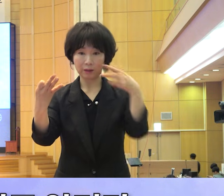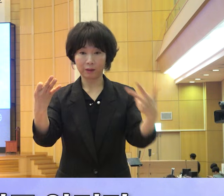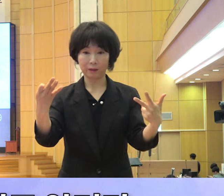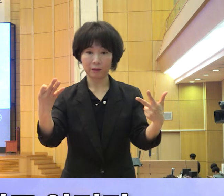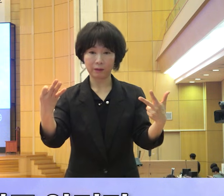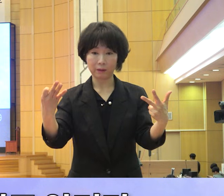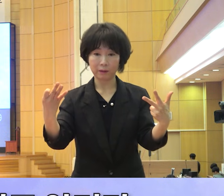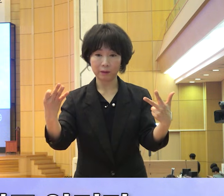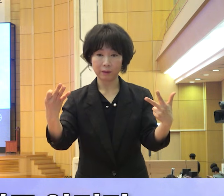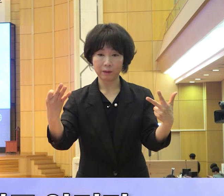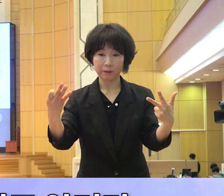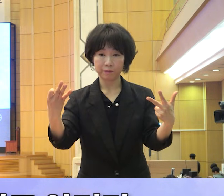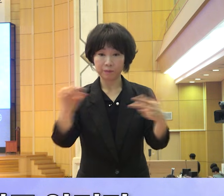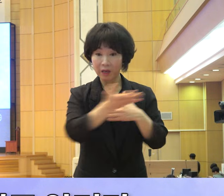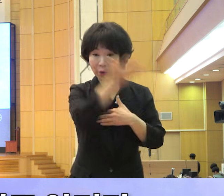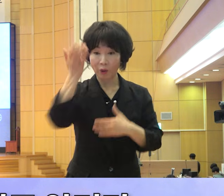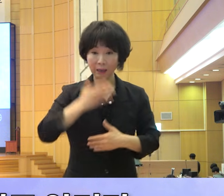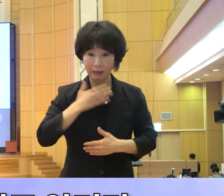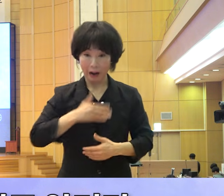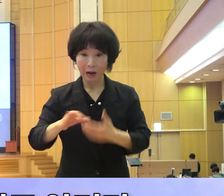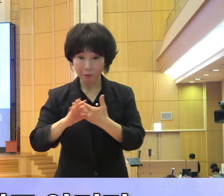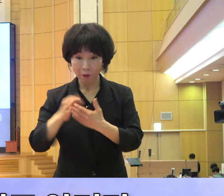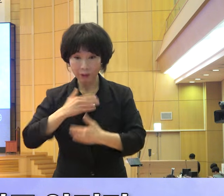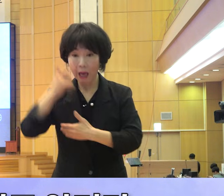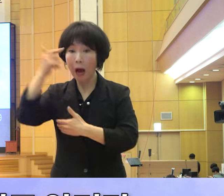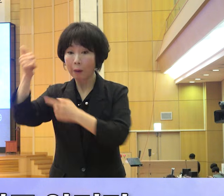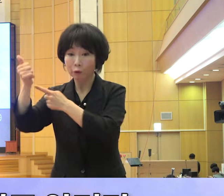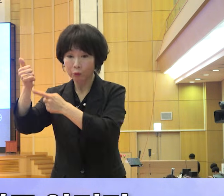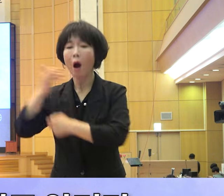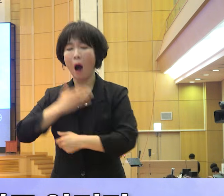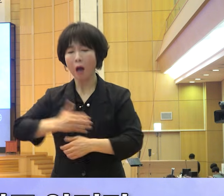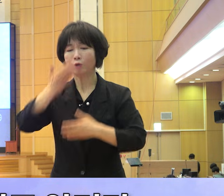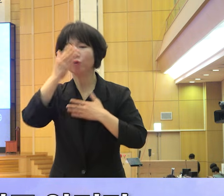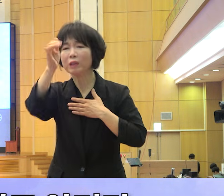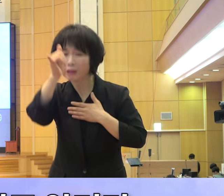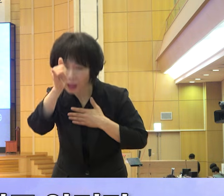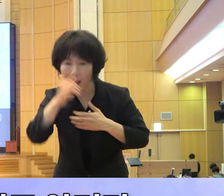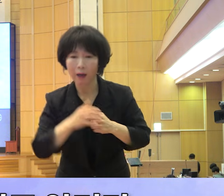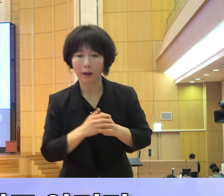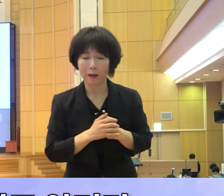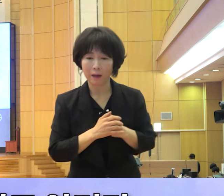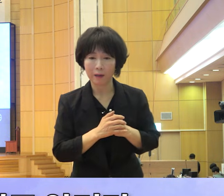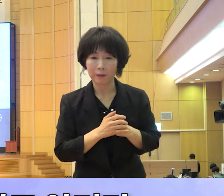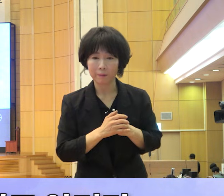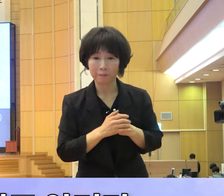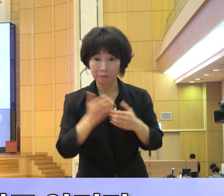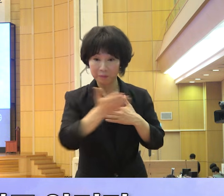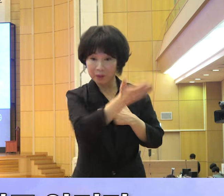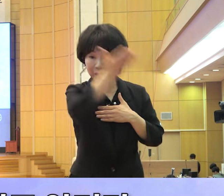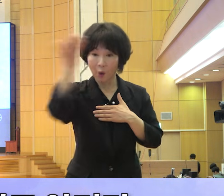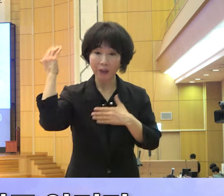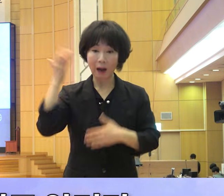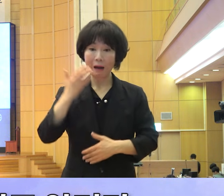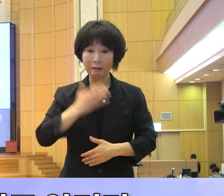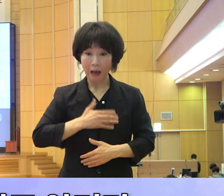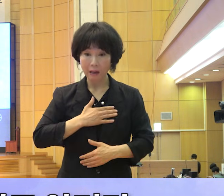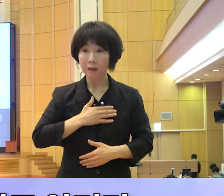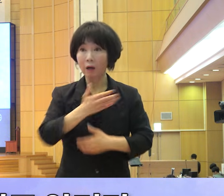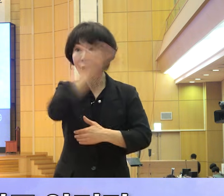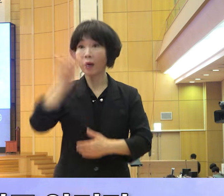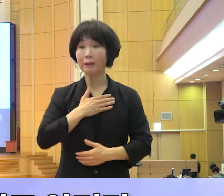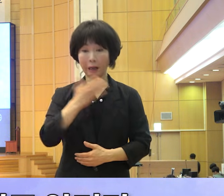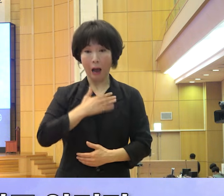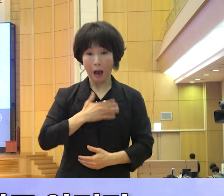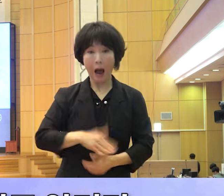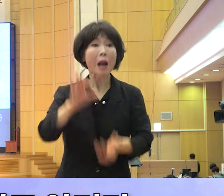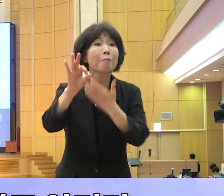너희가 나를 알았으면 내 아버지도 알았으리로다 그랬죠? 14장 7절에 보니까 너희가 나를